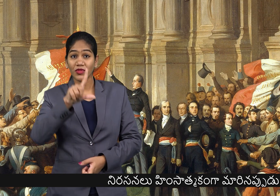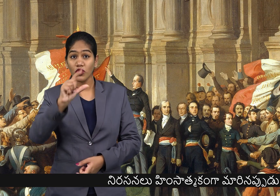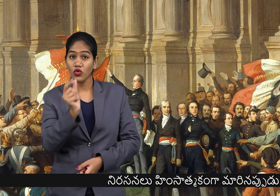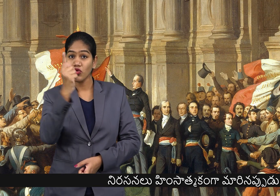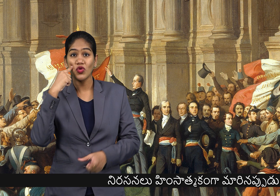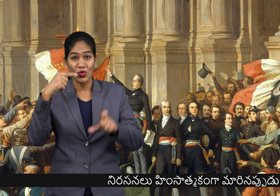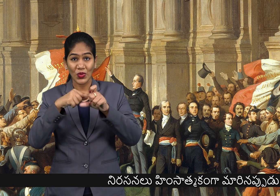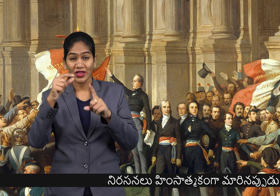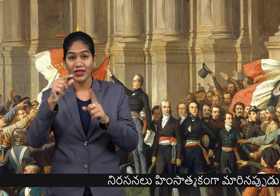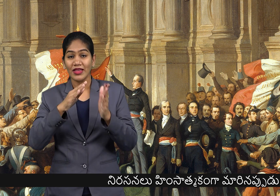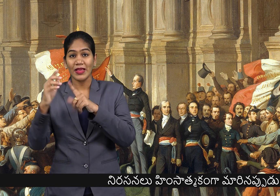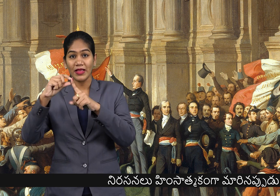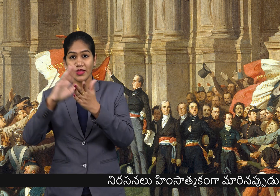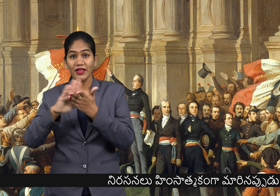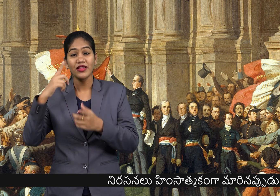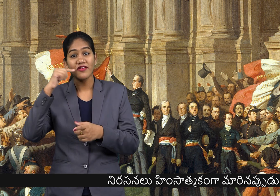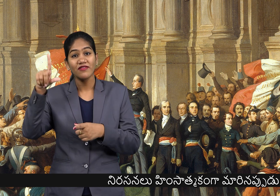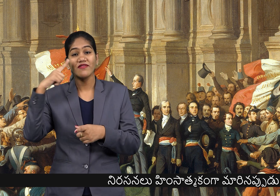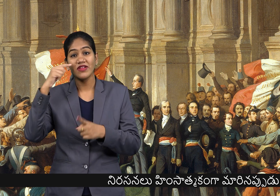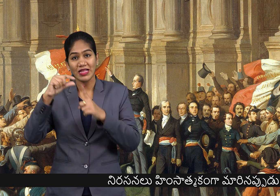నిరసనలు హింసాత్మకంగా మారినప్పుడు